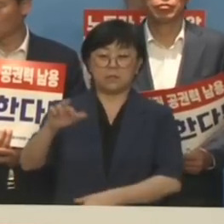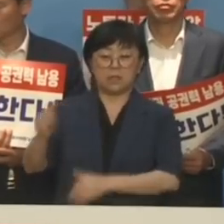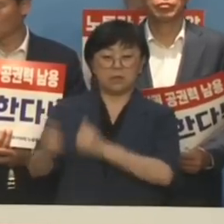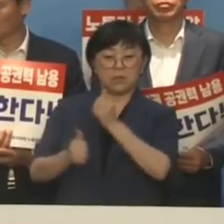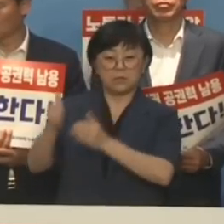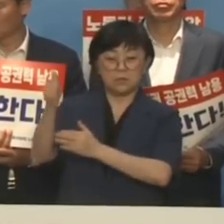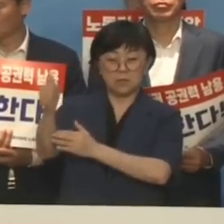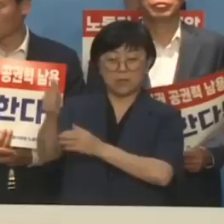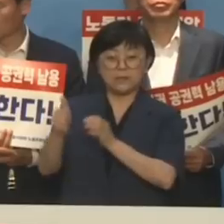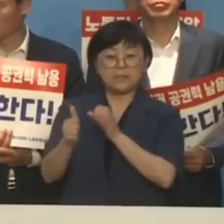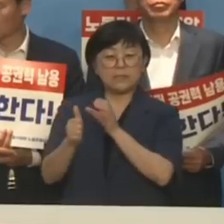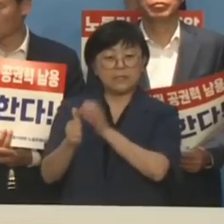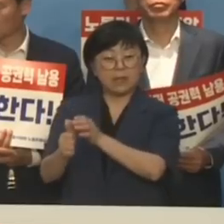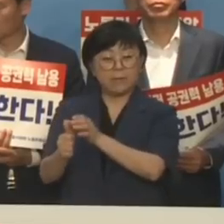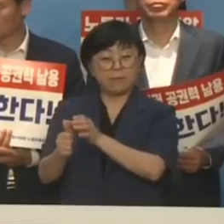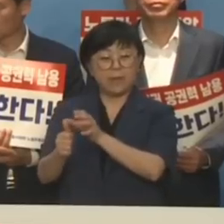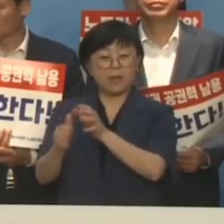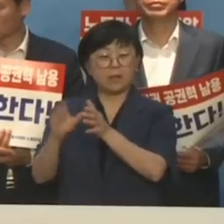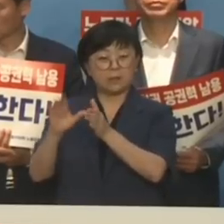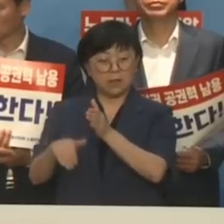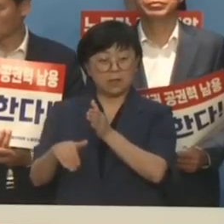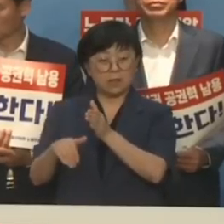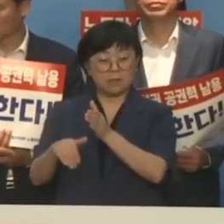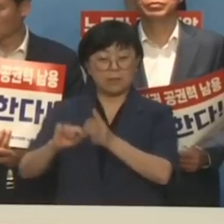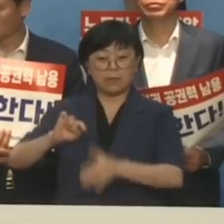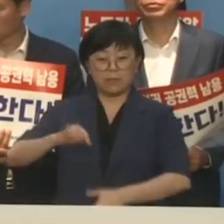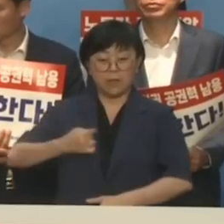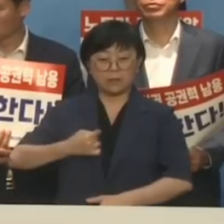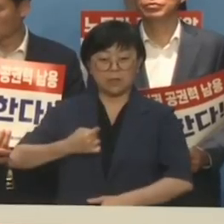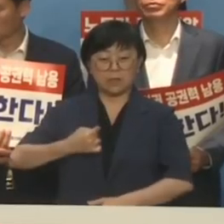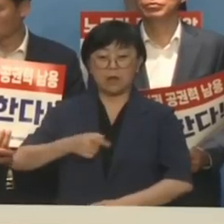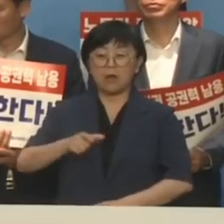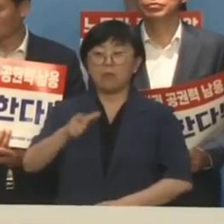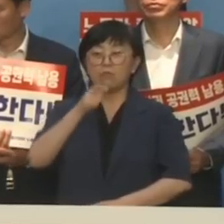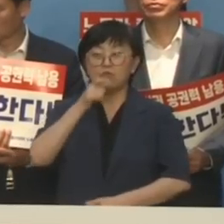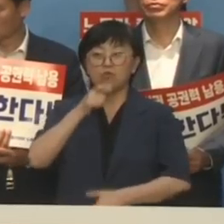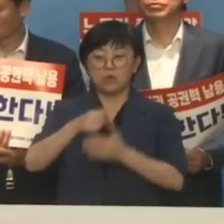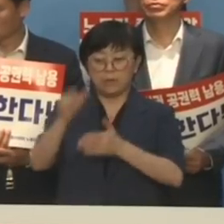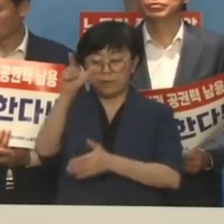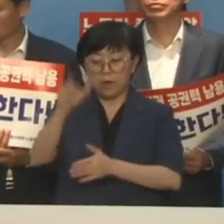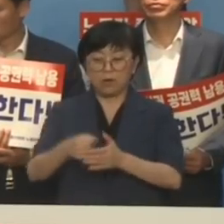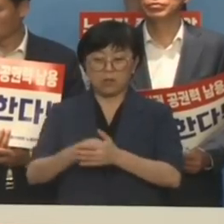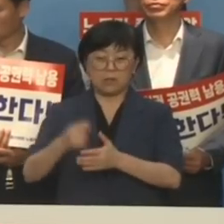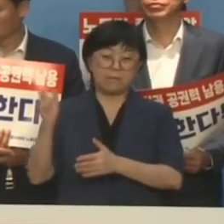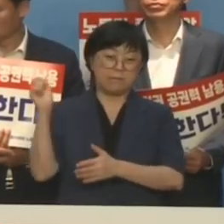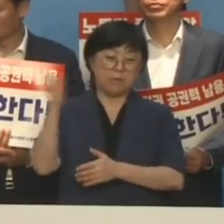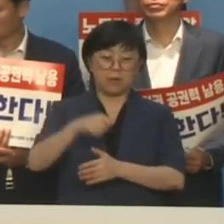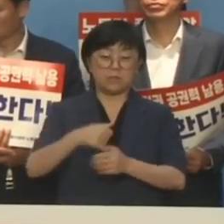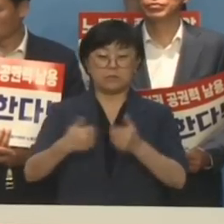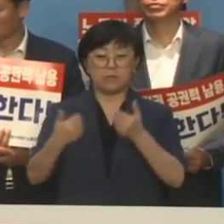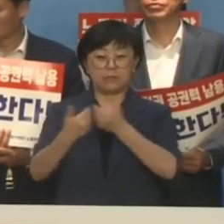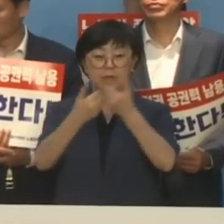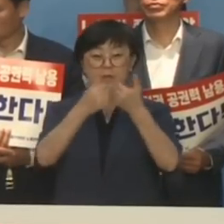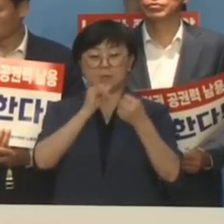위원장의 진압 과정에서는 당사자가 물병 등을 던지며 극렬하게 저항했다.